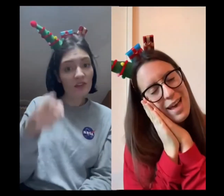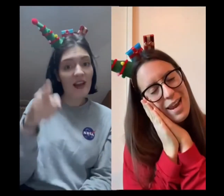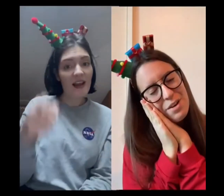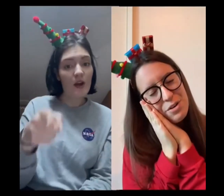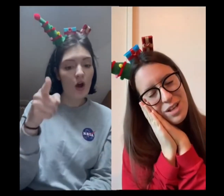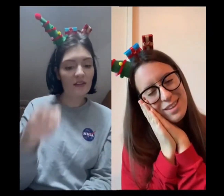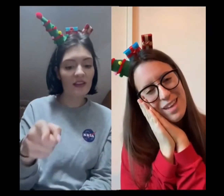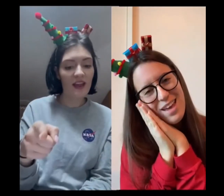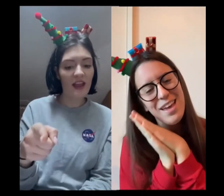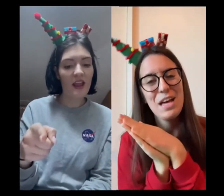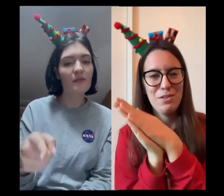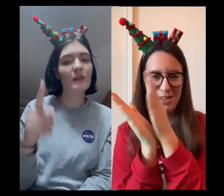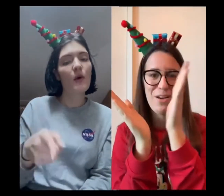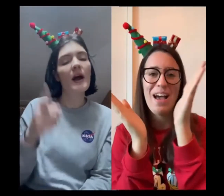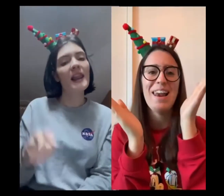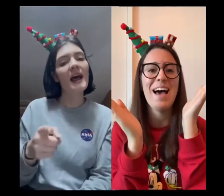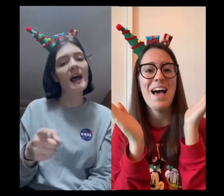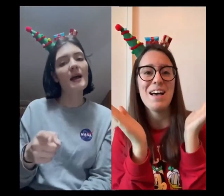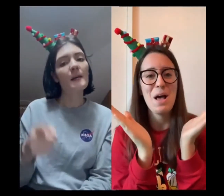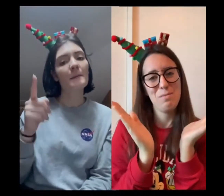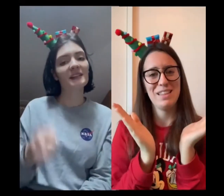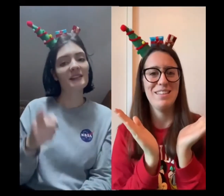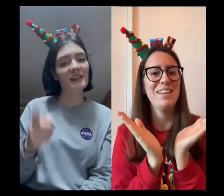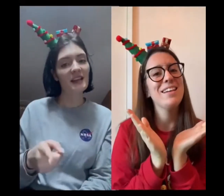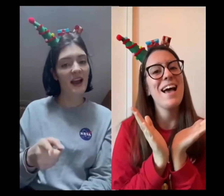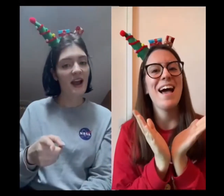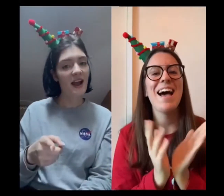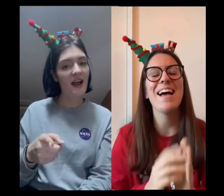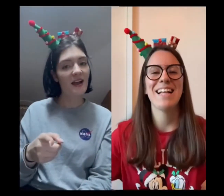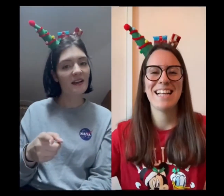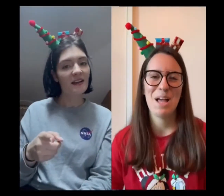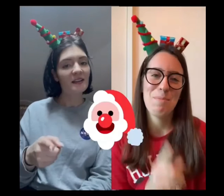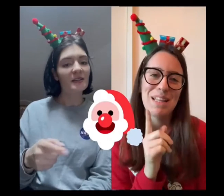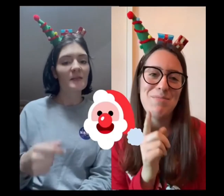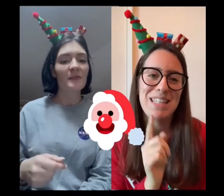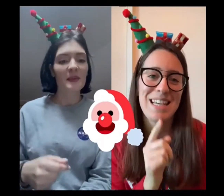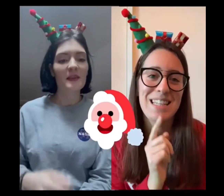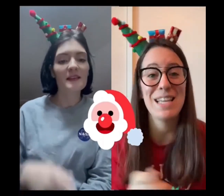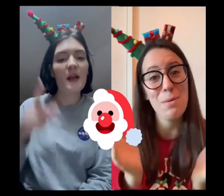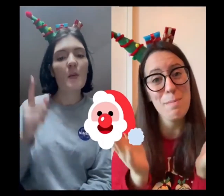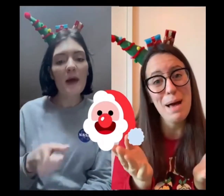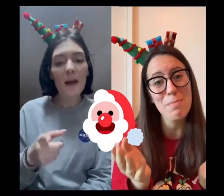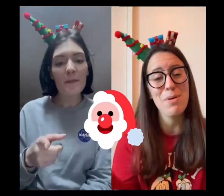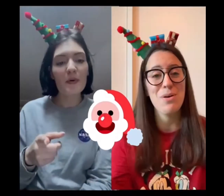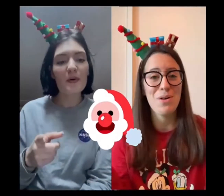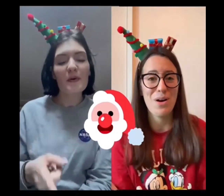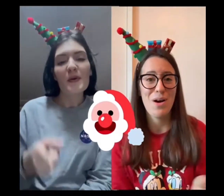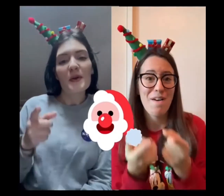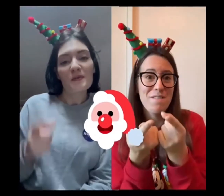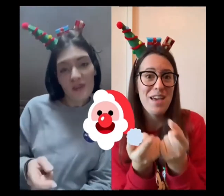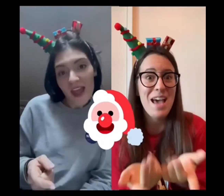tutta la la notte notte fino fino alla alla mattina. mattina. Ma dimmi se sei Sei un un babbo, babbo, vero vero